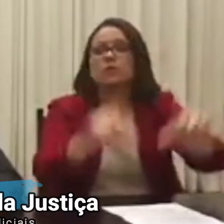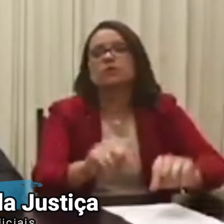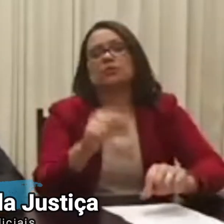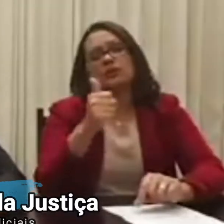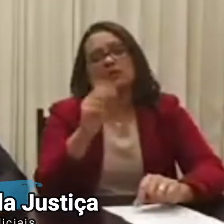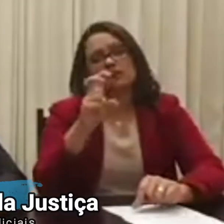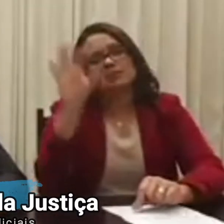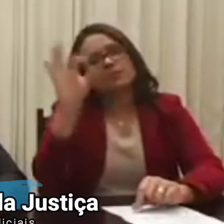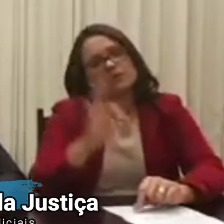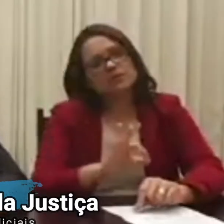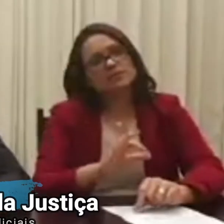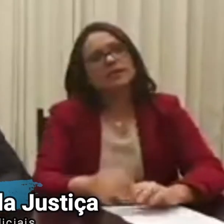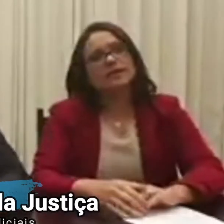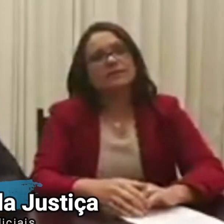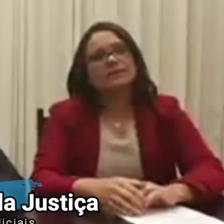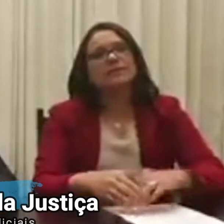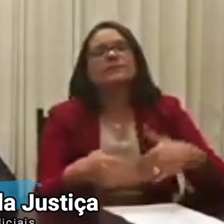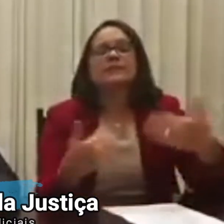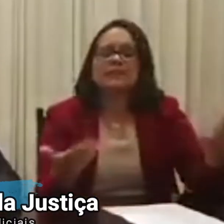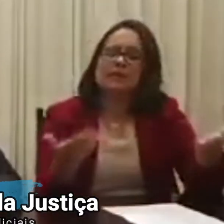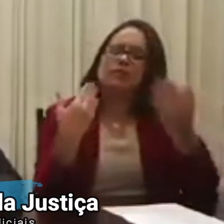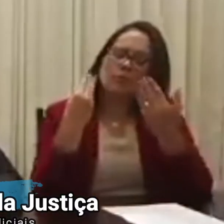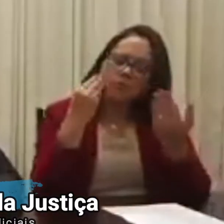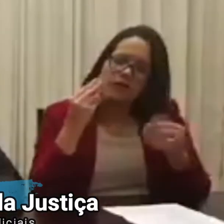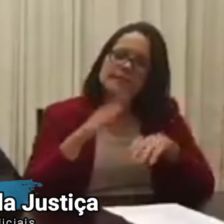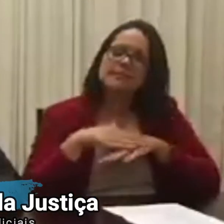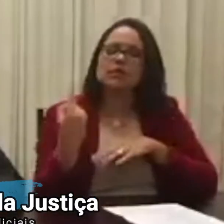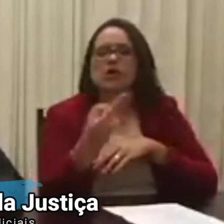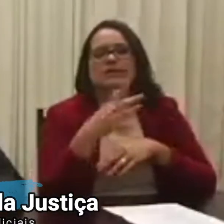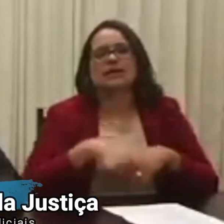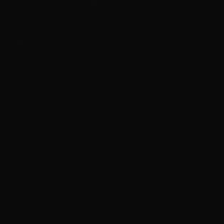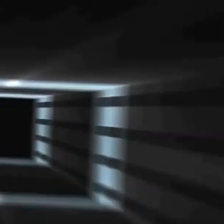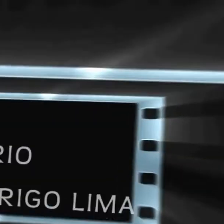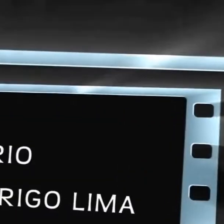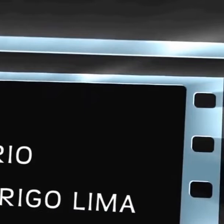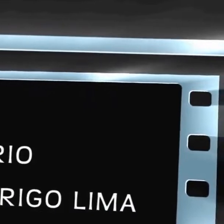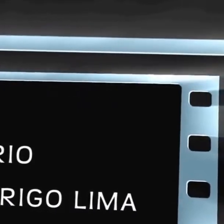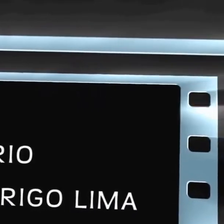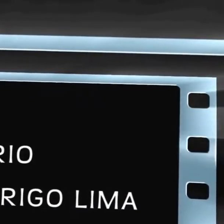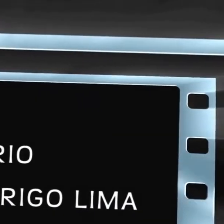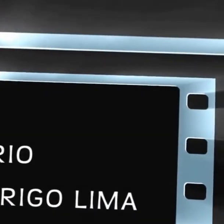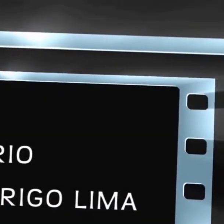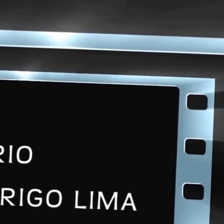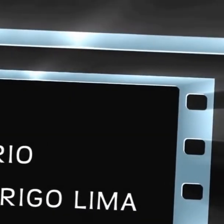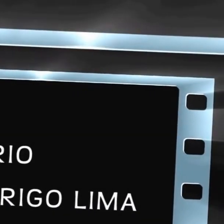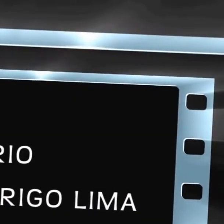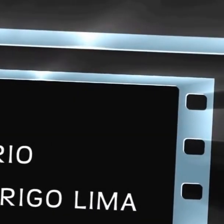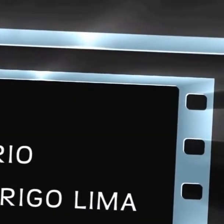certo. Vamos buscar fazer a nossa parte aí. Tudo isso já, cara?